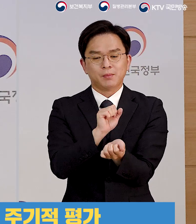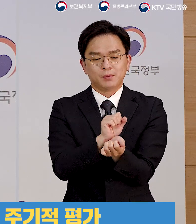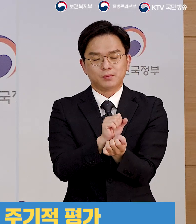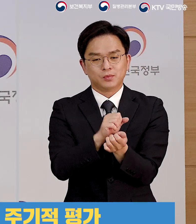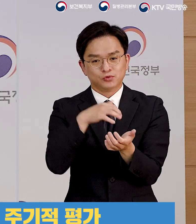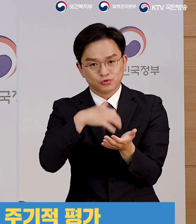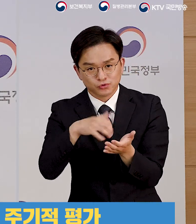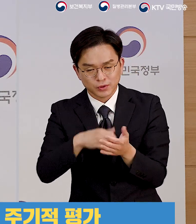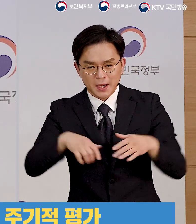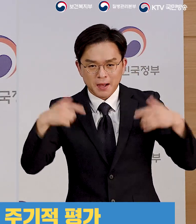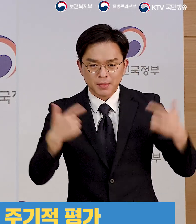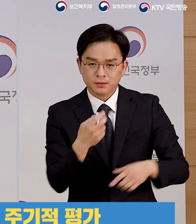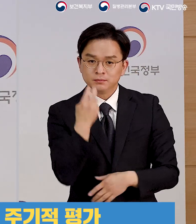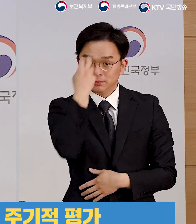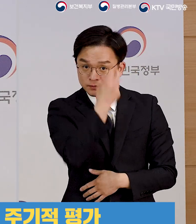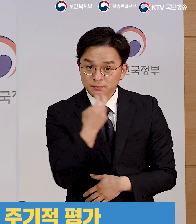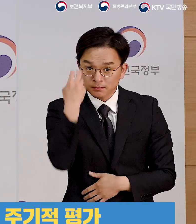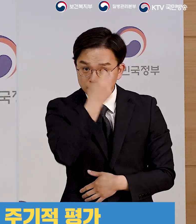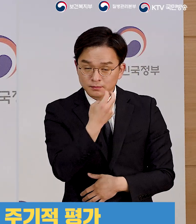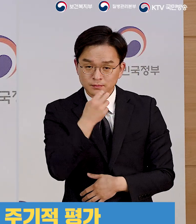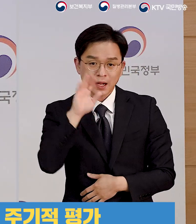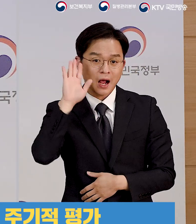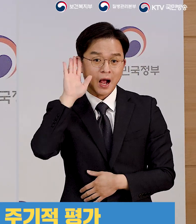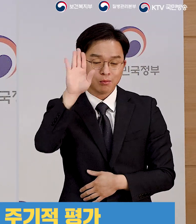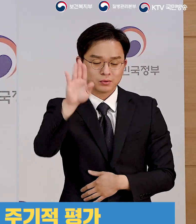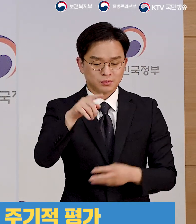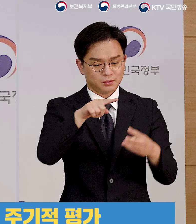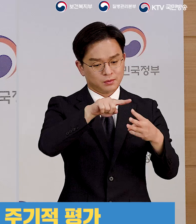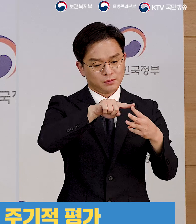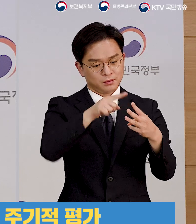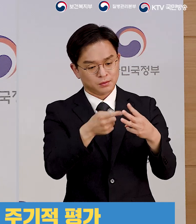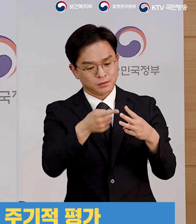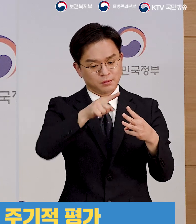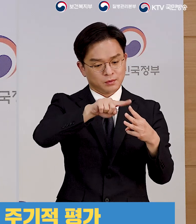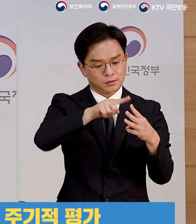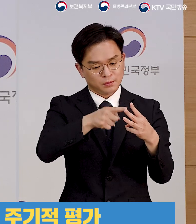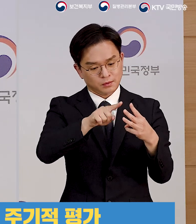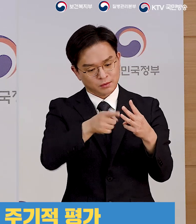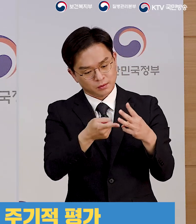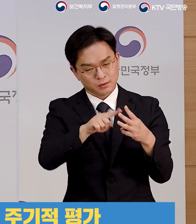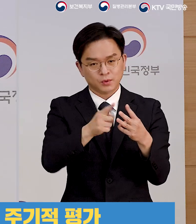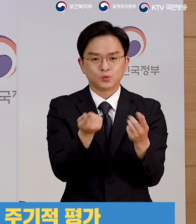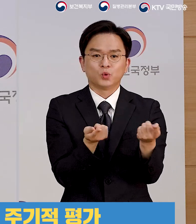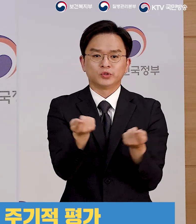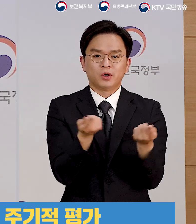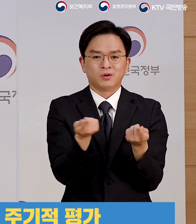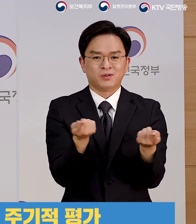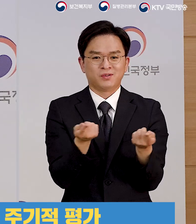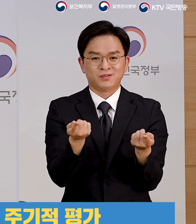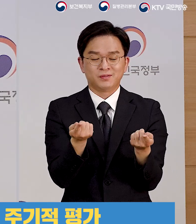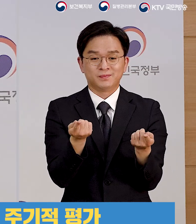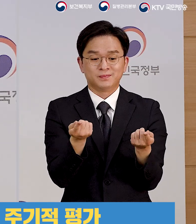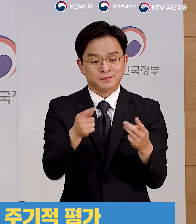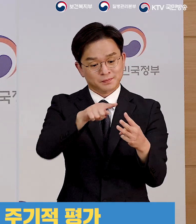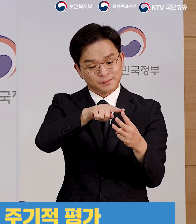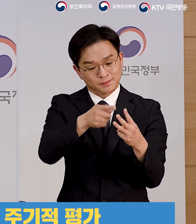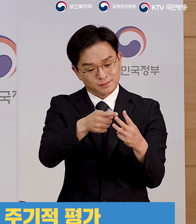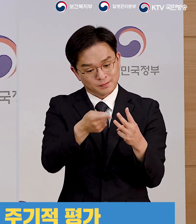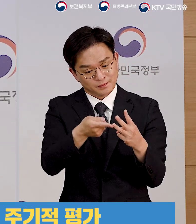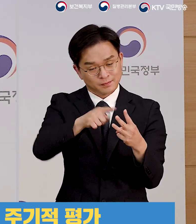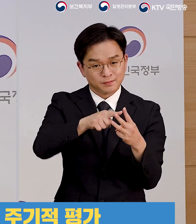불명 사례, 감염 재생산 지수 등을 주기적으로 평가하고 위험도를 종합적으로 판단할 것입니다.